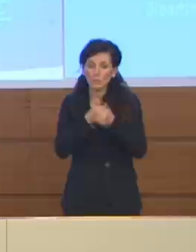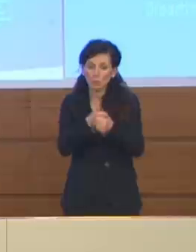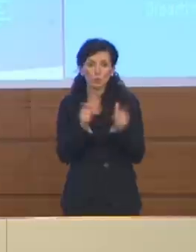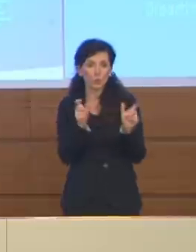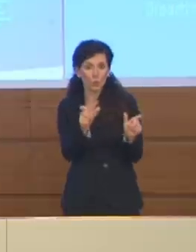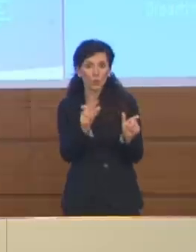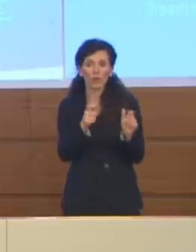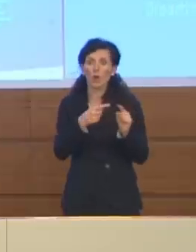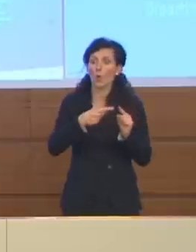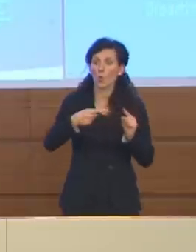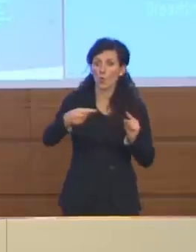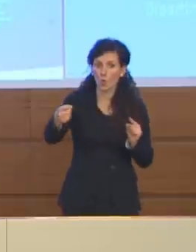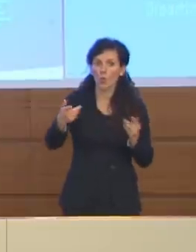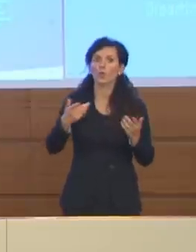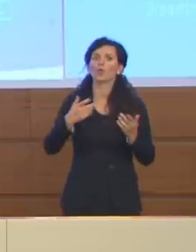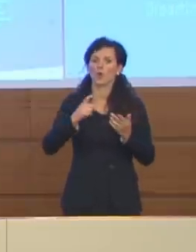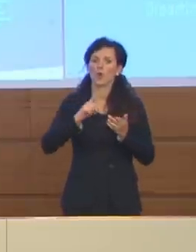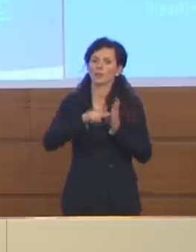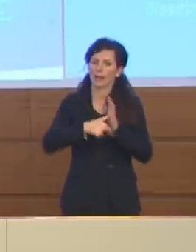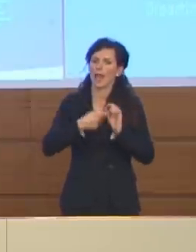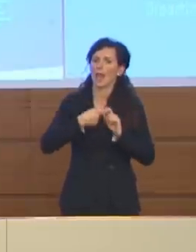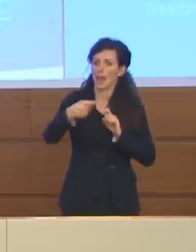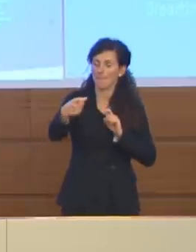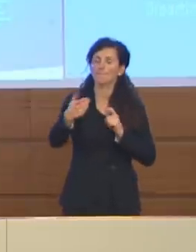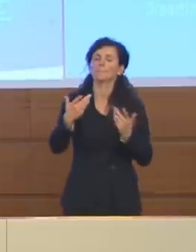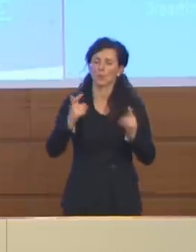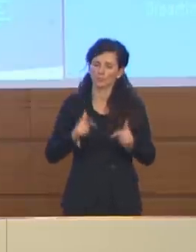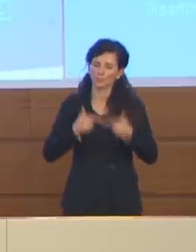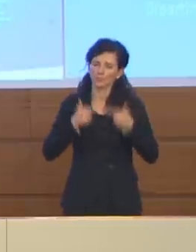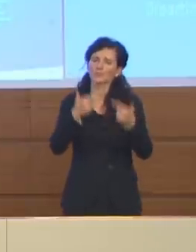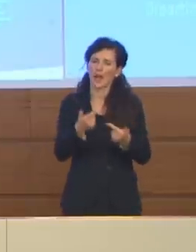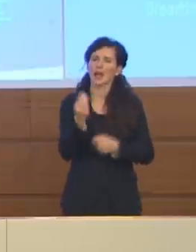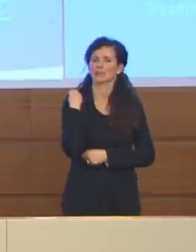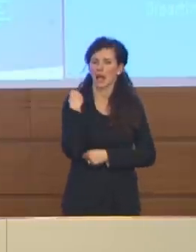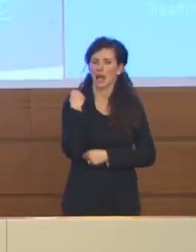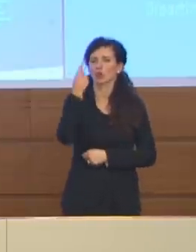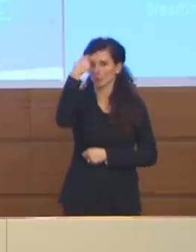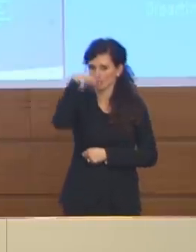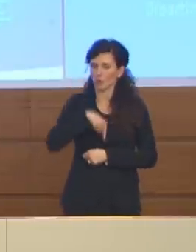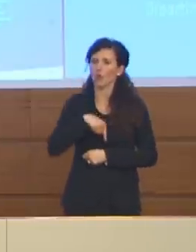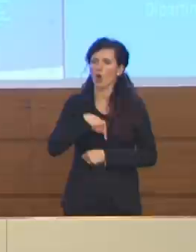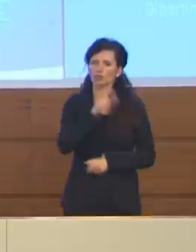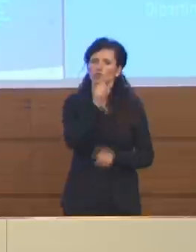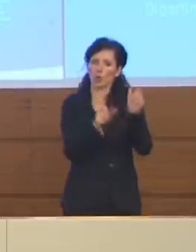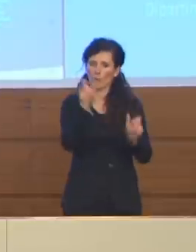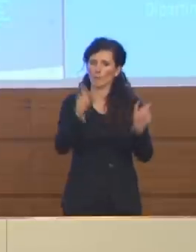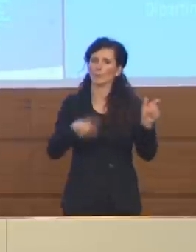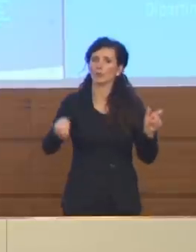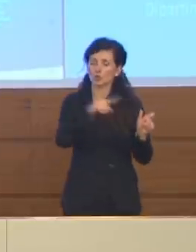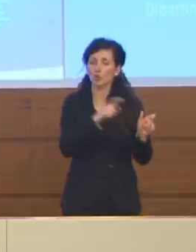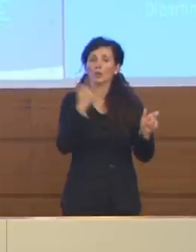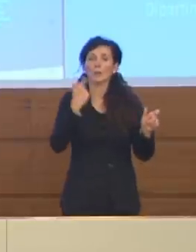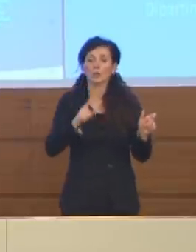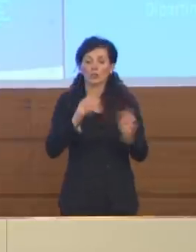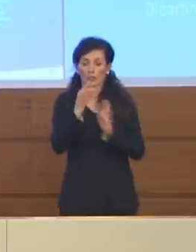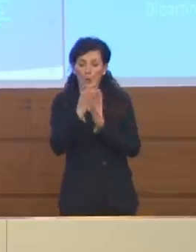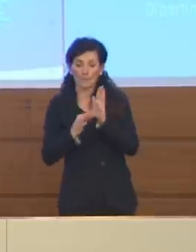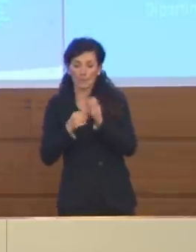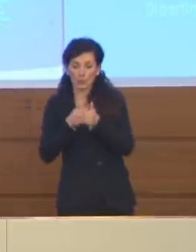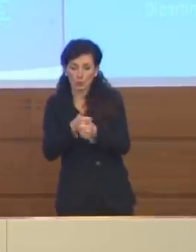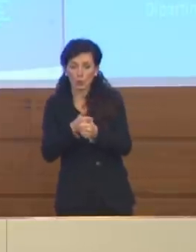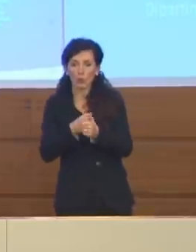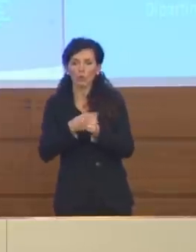tutti che le scelte di indicare di prolungare determinate misure piuttosto che no